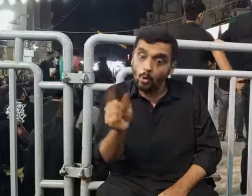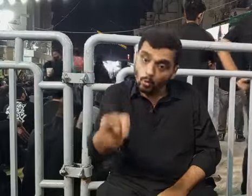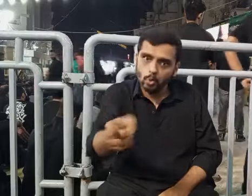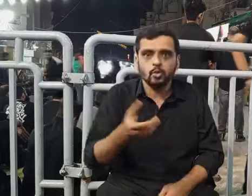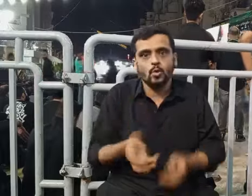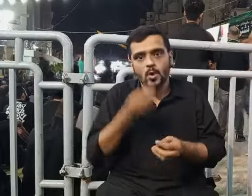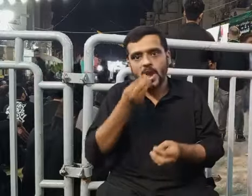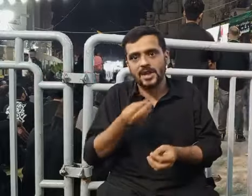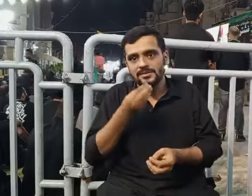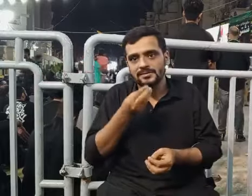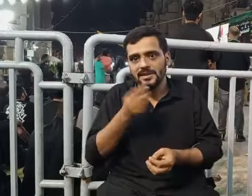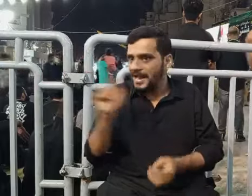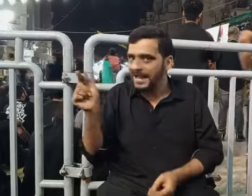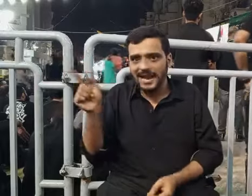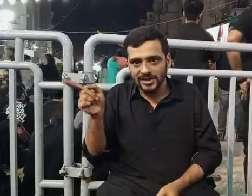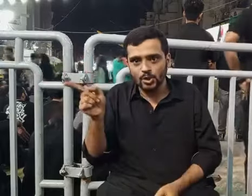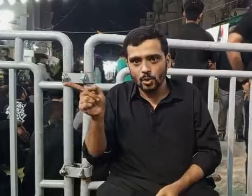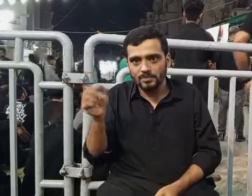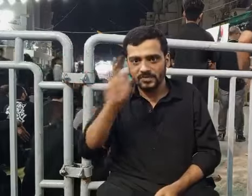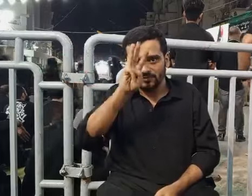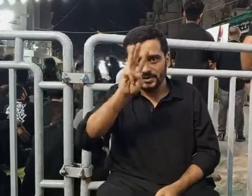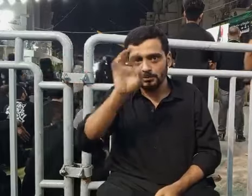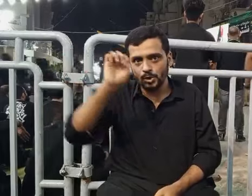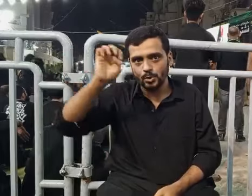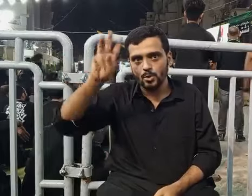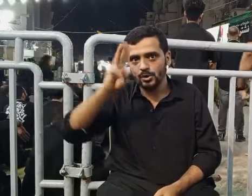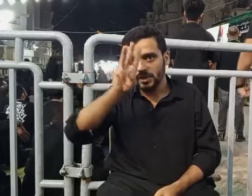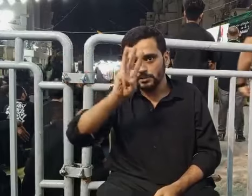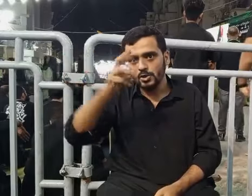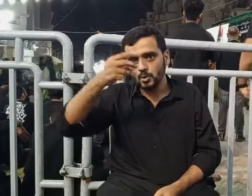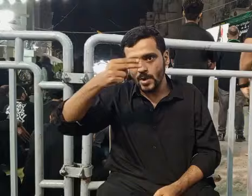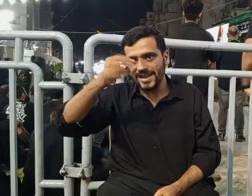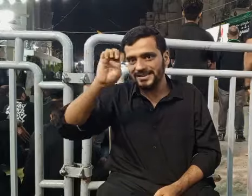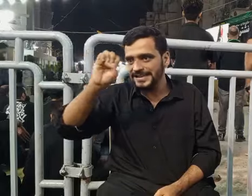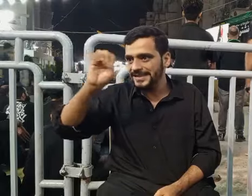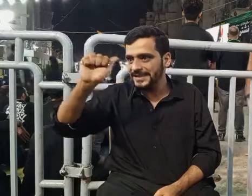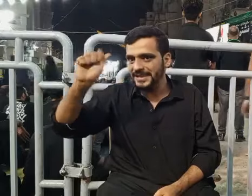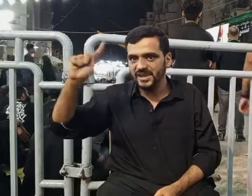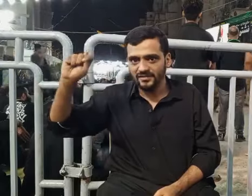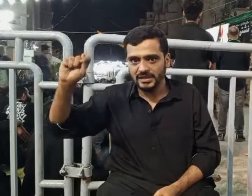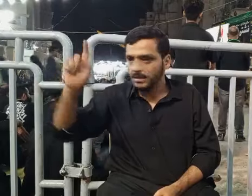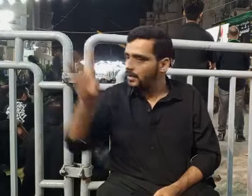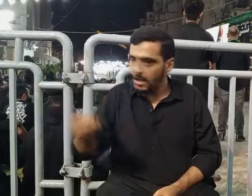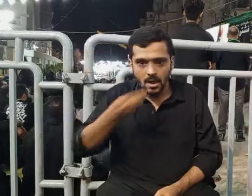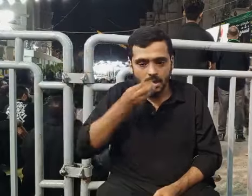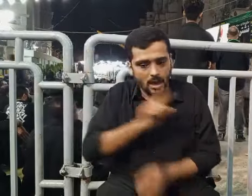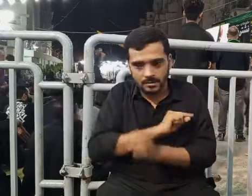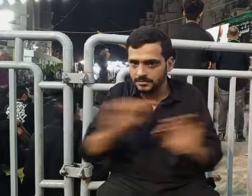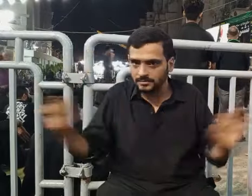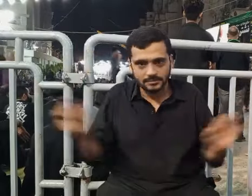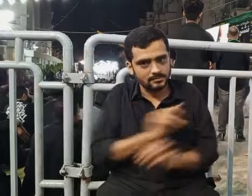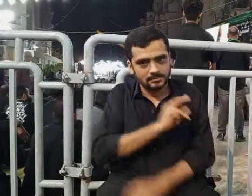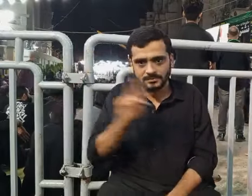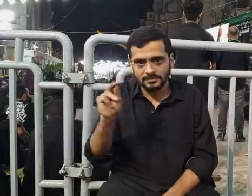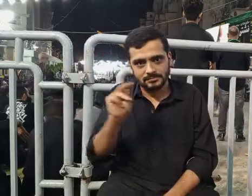رہی چاہے واقع ہوتے رہے باقوں میں شکر حق سے دوا آشنا رہی. نانے زمین چوکی نہ نانے زمین ہمیشہ علی کی جگہ